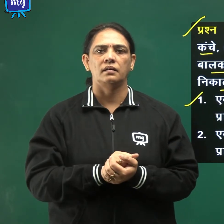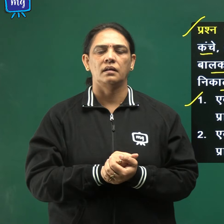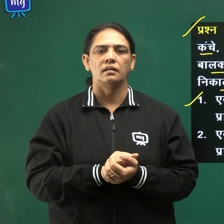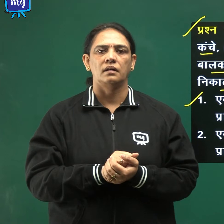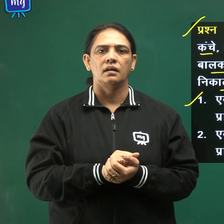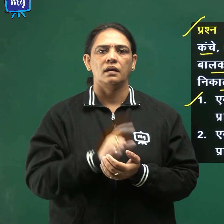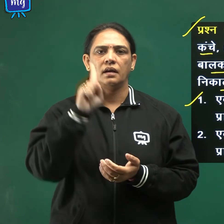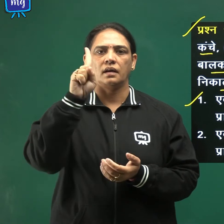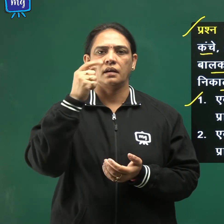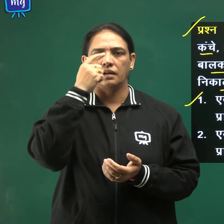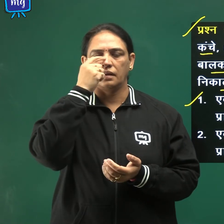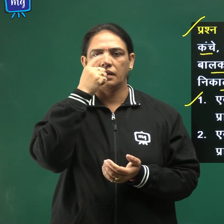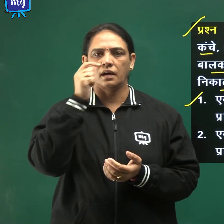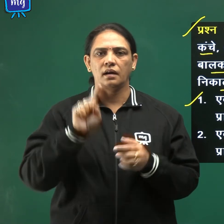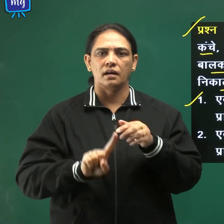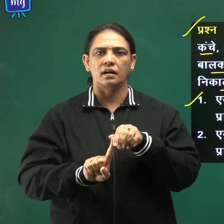नीलकंठा